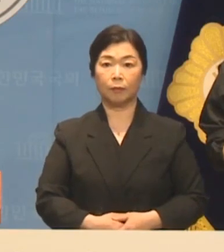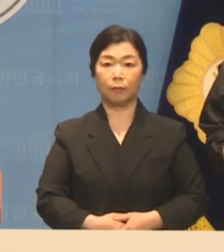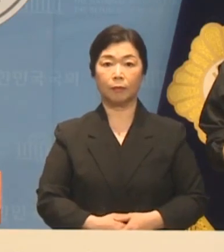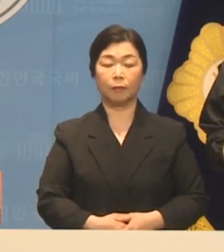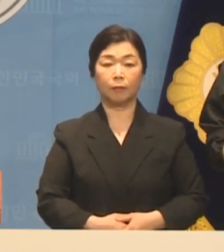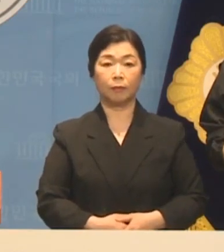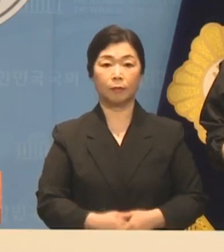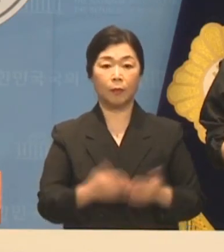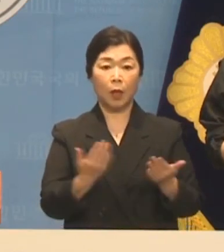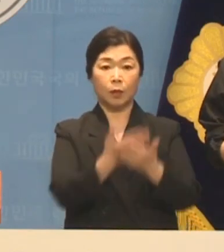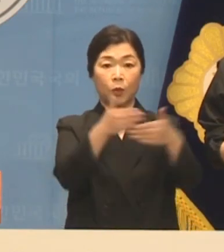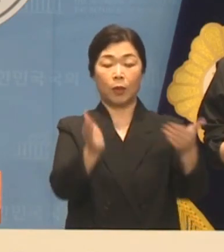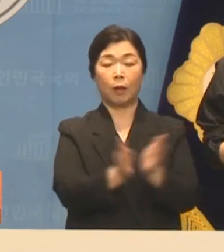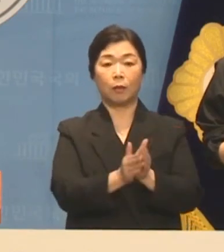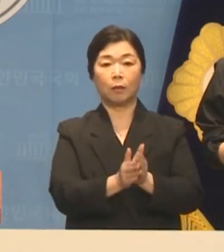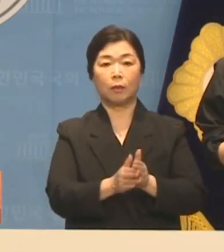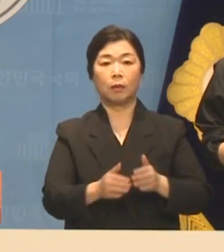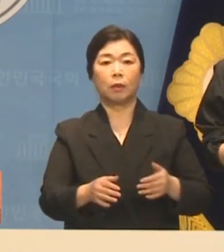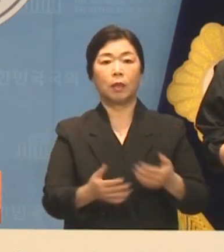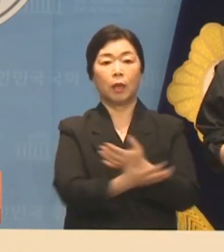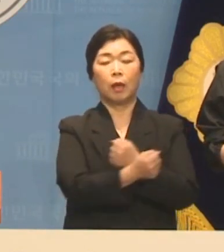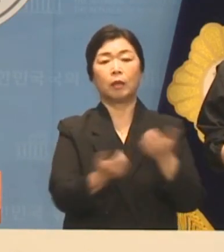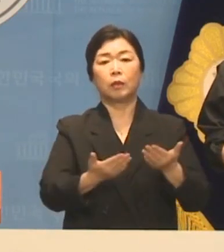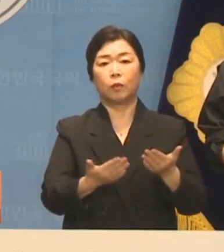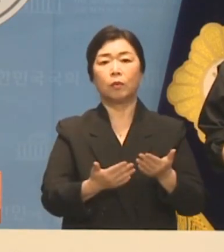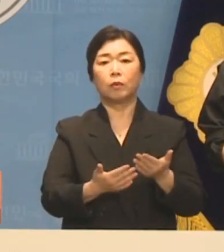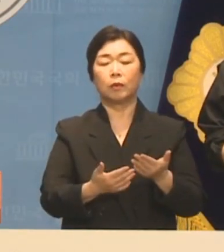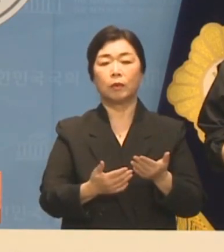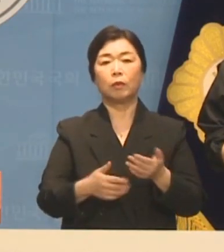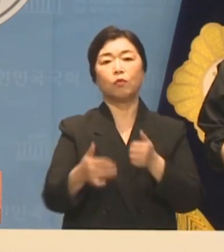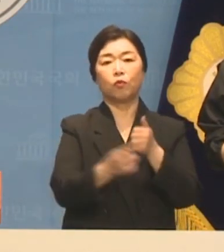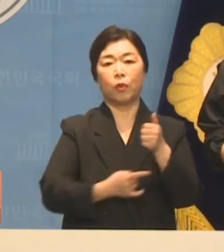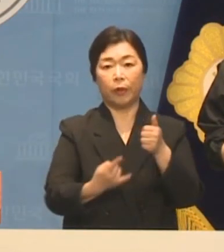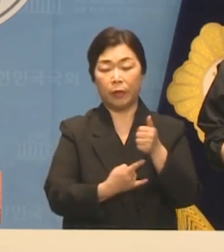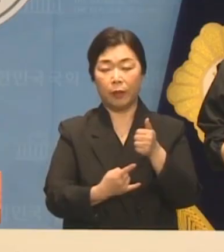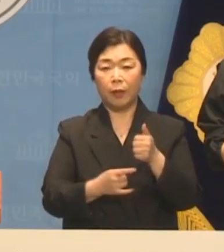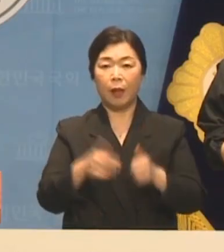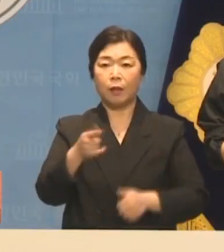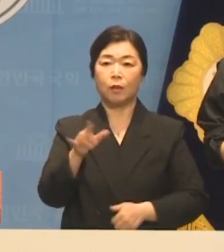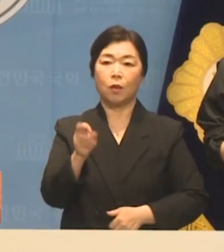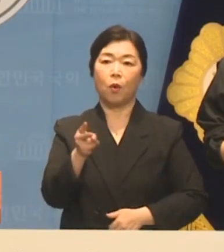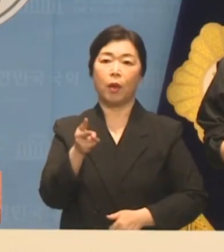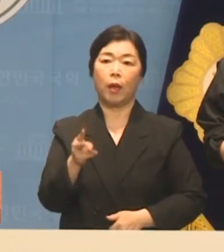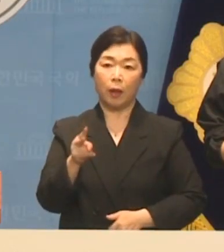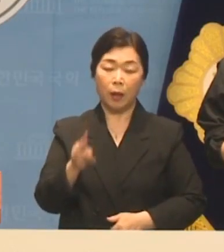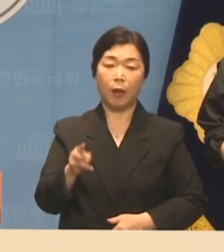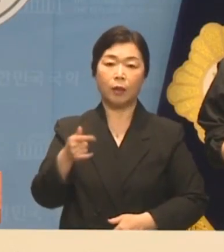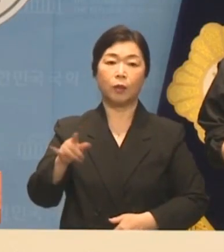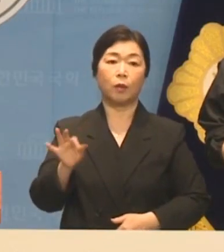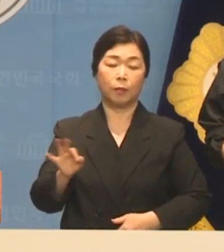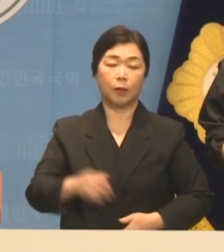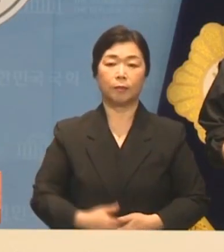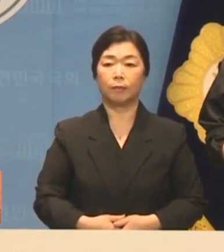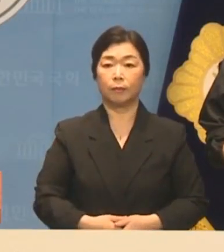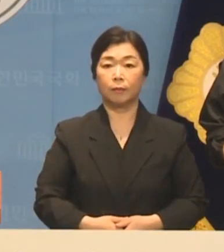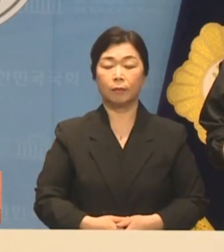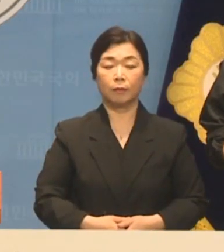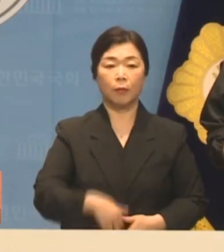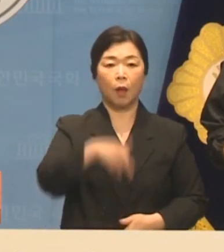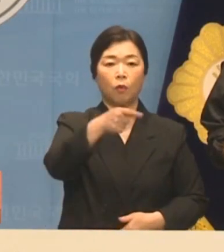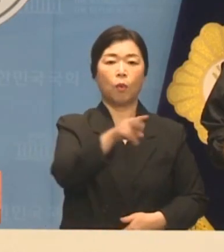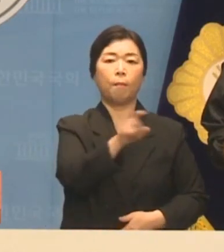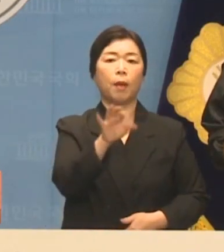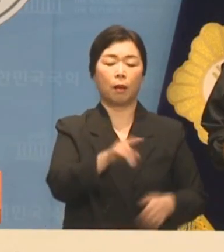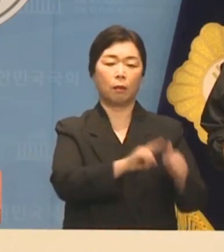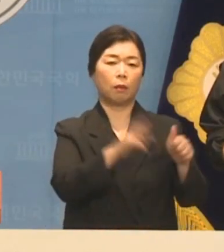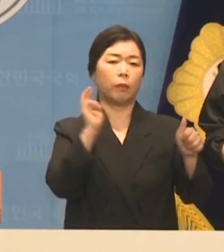네, 진보당 비정규직 노동자 의원 정혜경입니다. 쿠팡 강한성 대표이사는 약속을